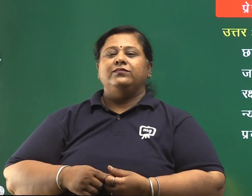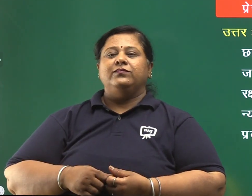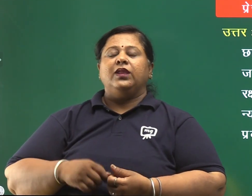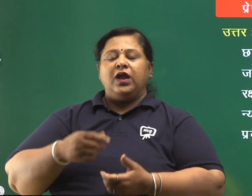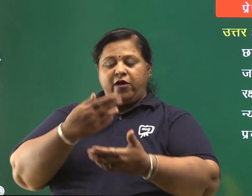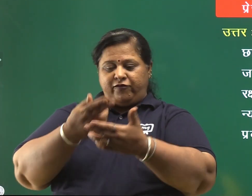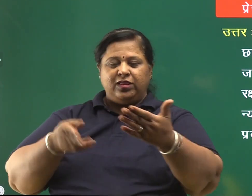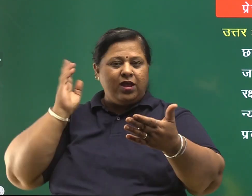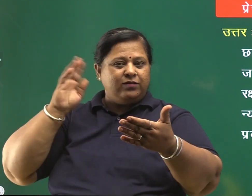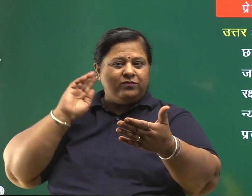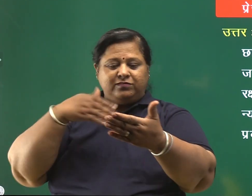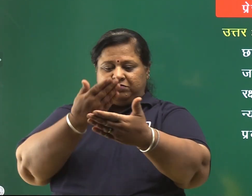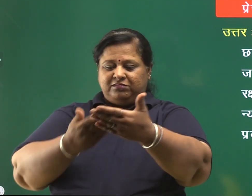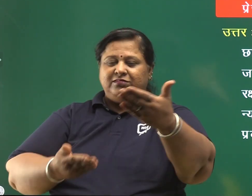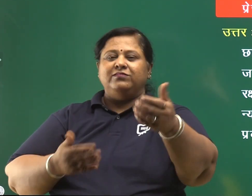कविता